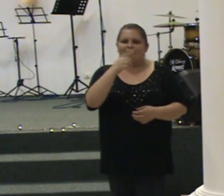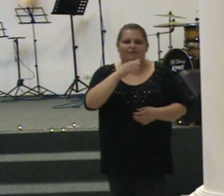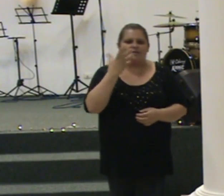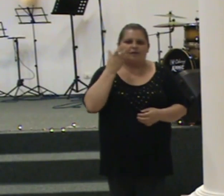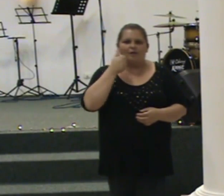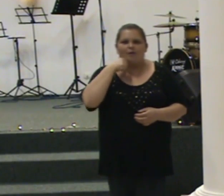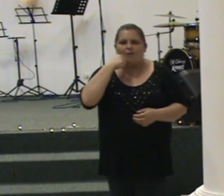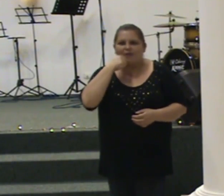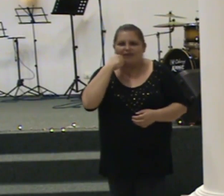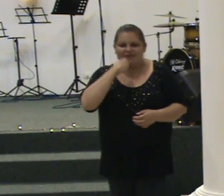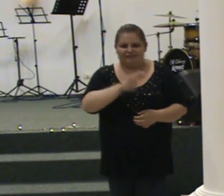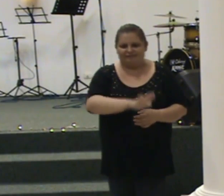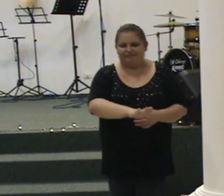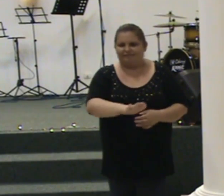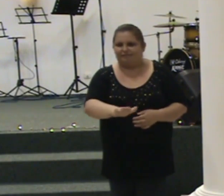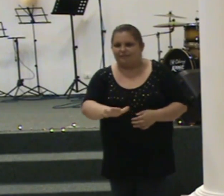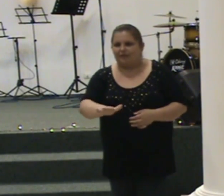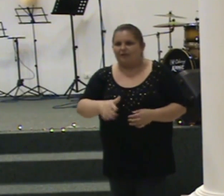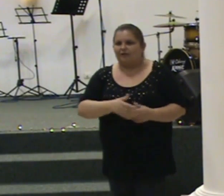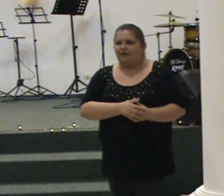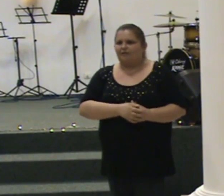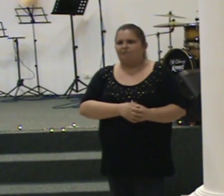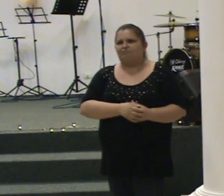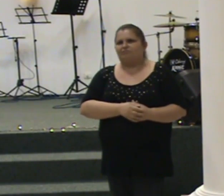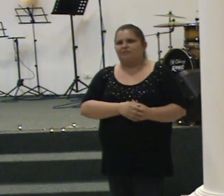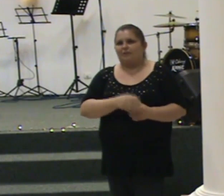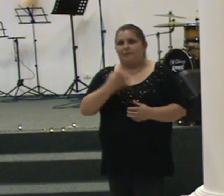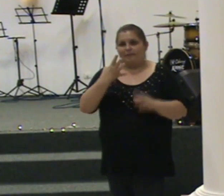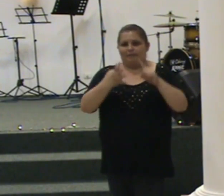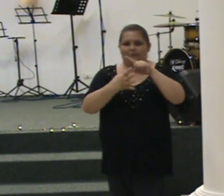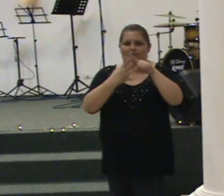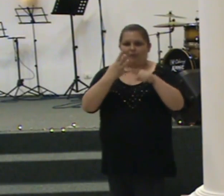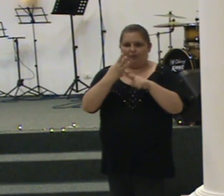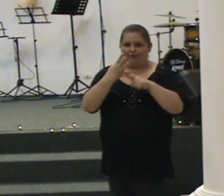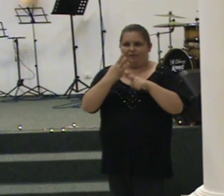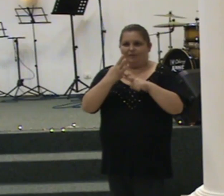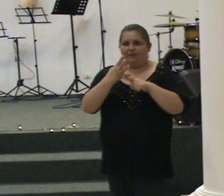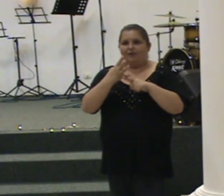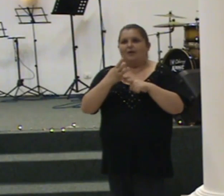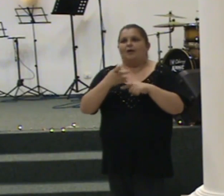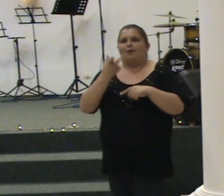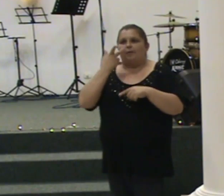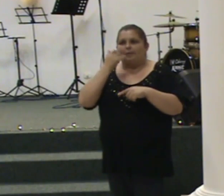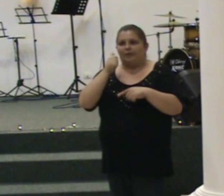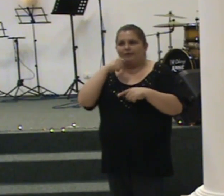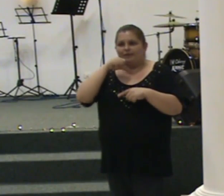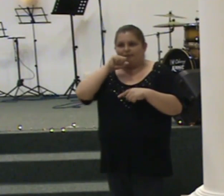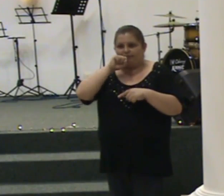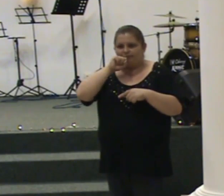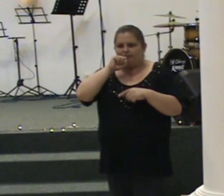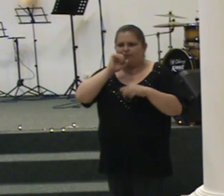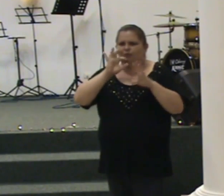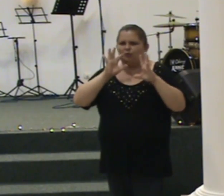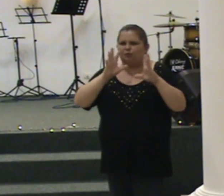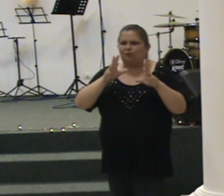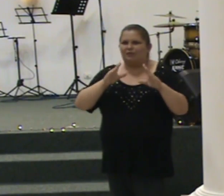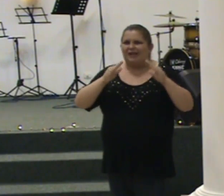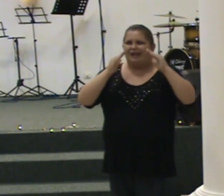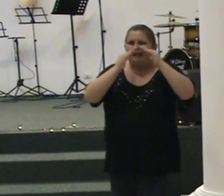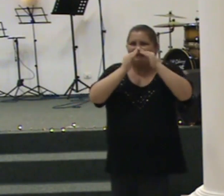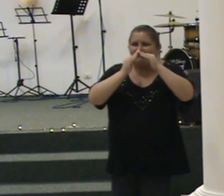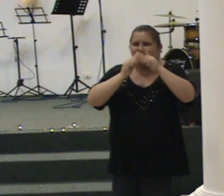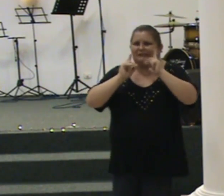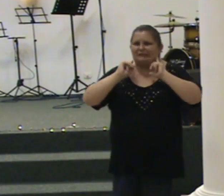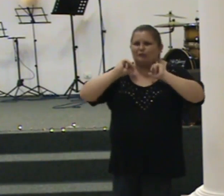escolheu uma menininha que era dessa casa, que ela tinha mais 4 irmãos, o pai e a mãe, tudo assim, a casa,